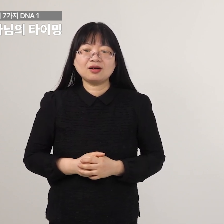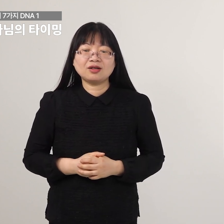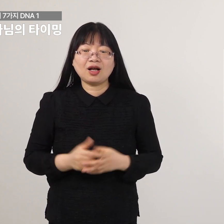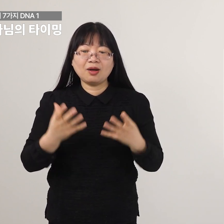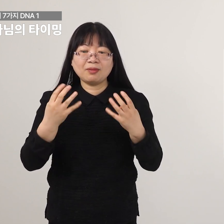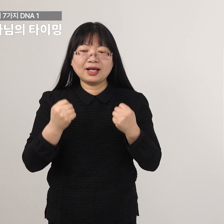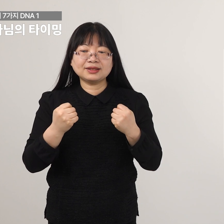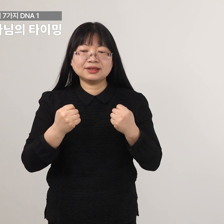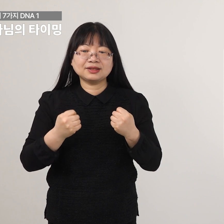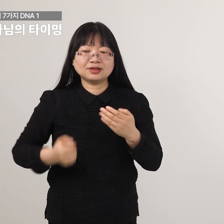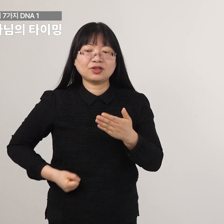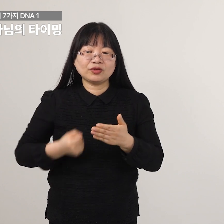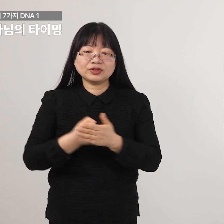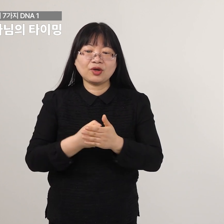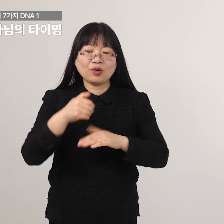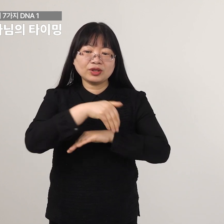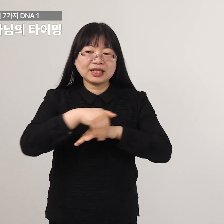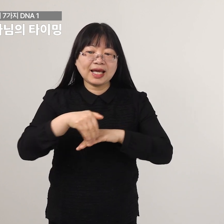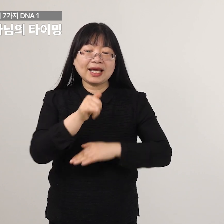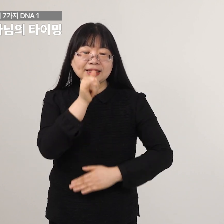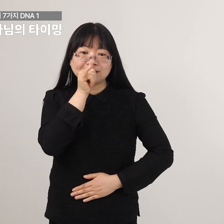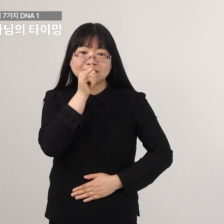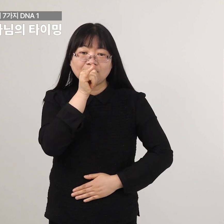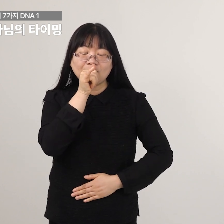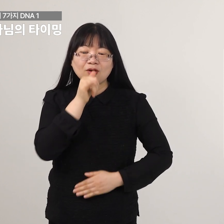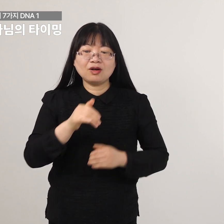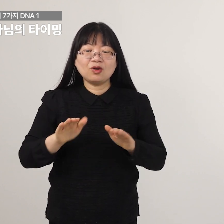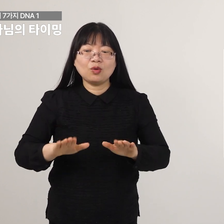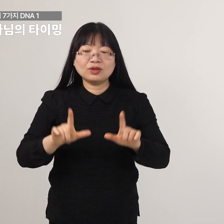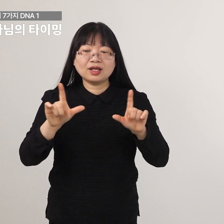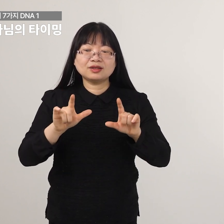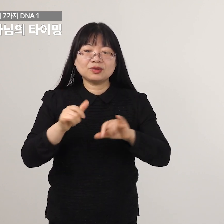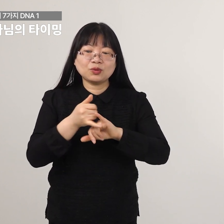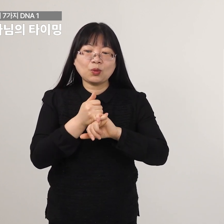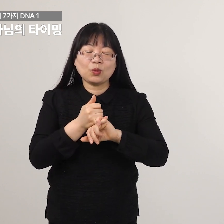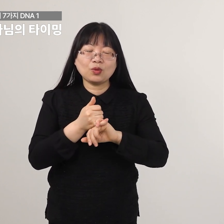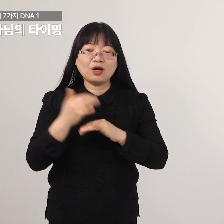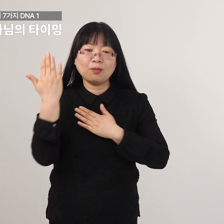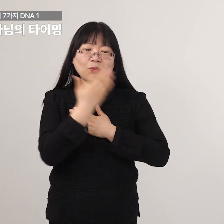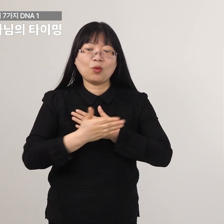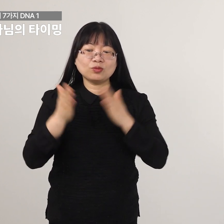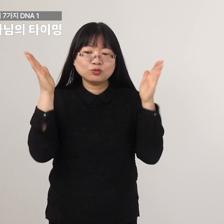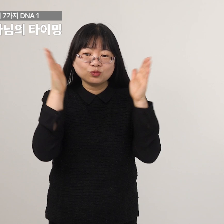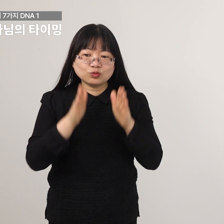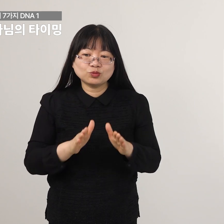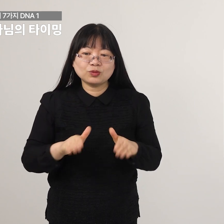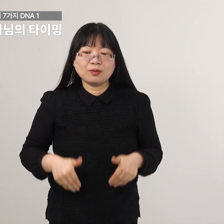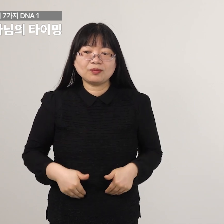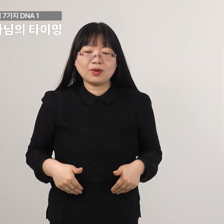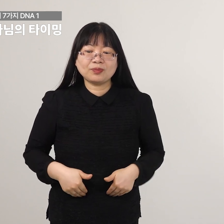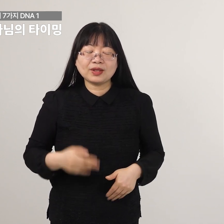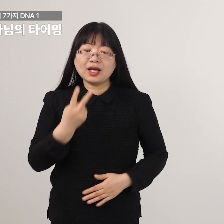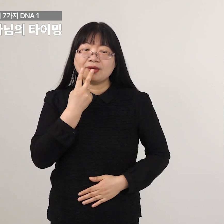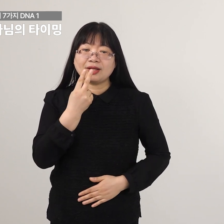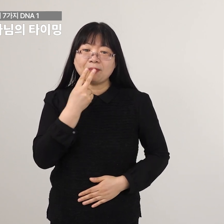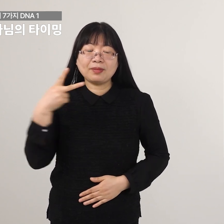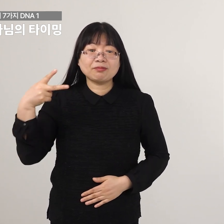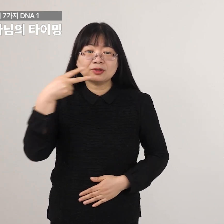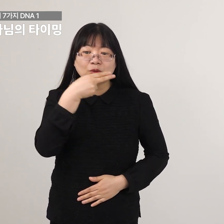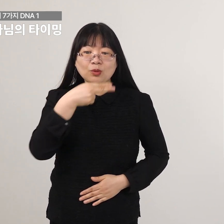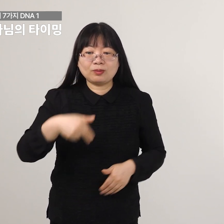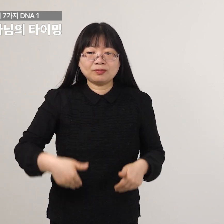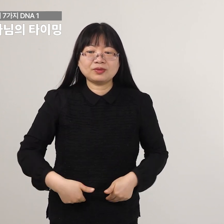계획도 세우고 결심도 하죠. 뭐 올해는 꼭 살을 빼야 되겠다. 또 담배를 끊어야